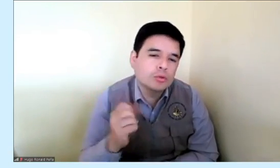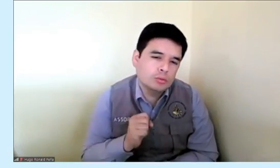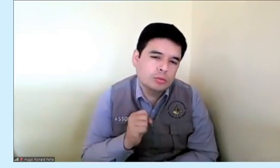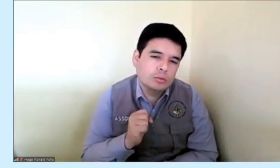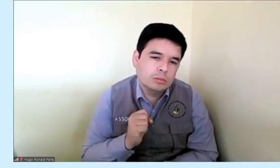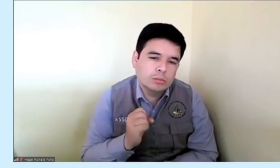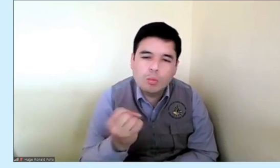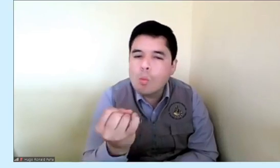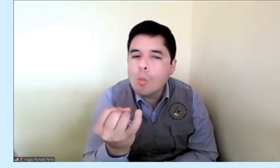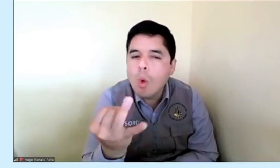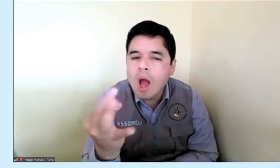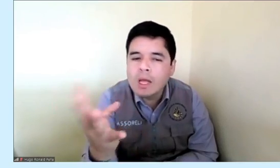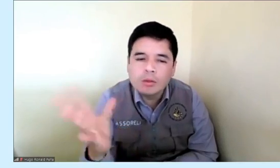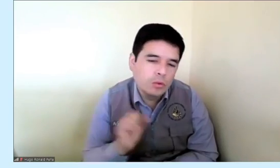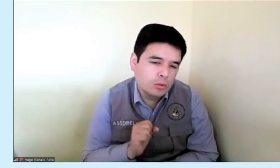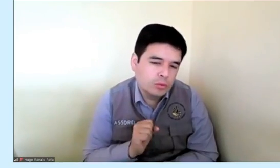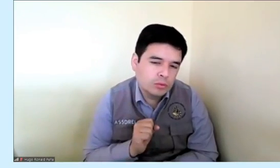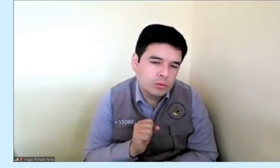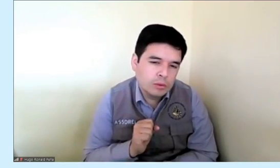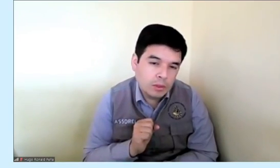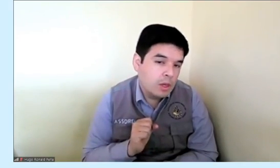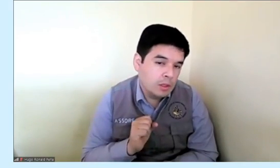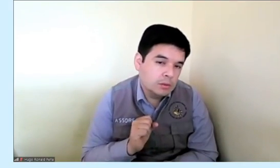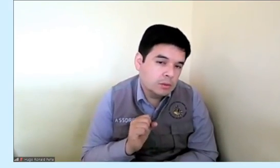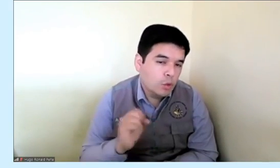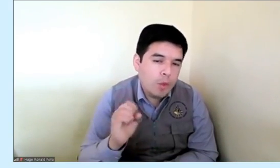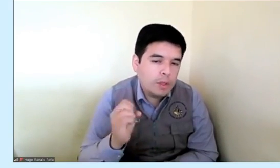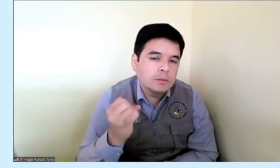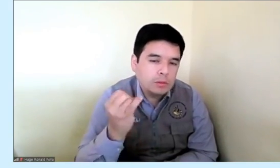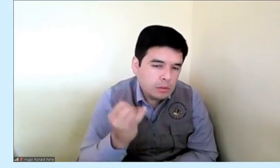¿Cuántos? Esta es la seña para la pregunta ¿cuántos?